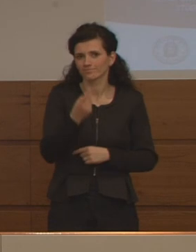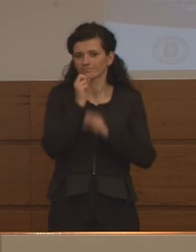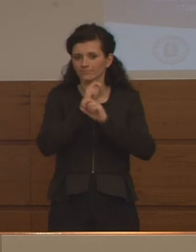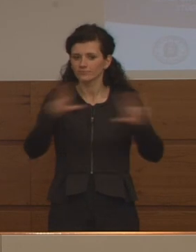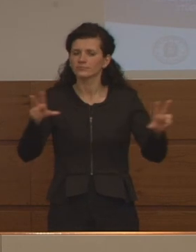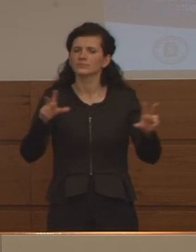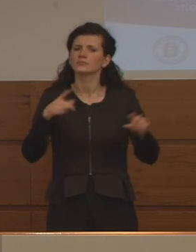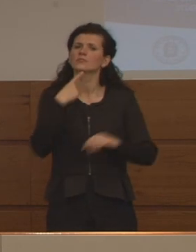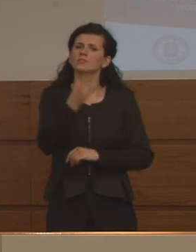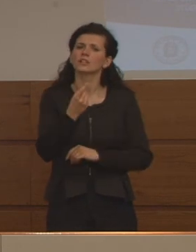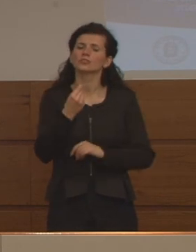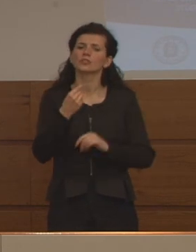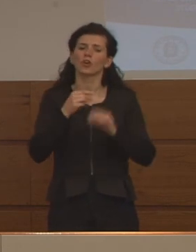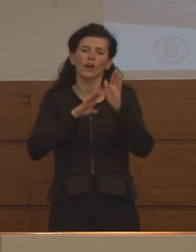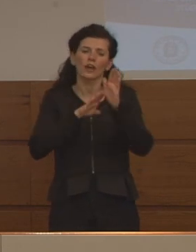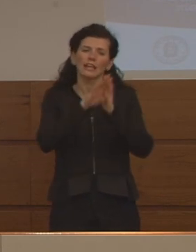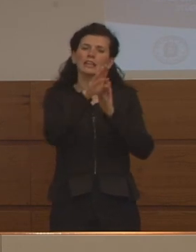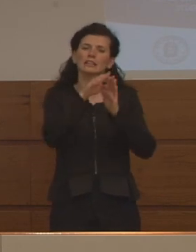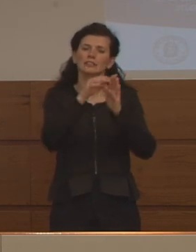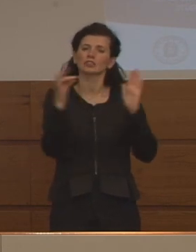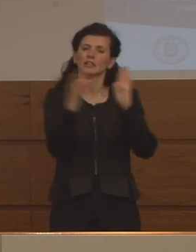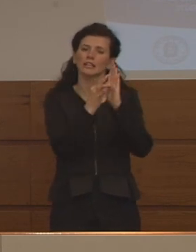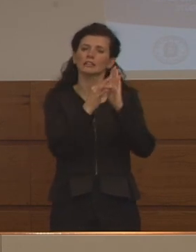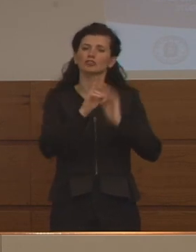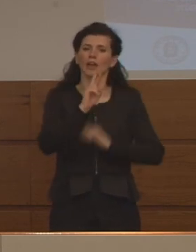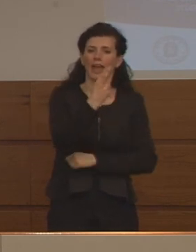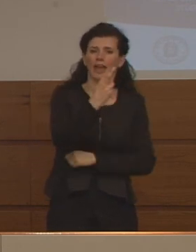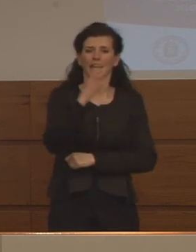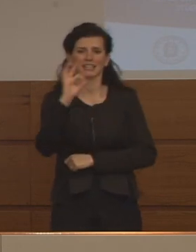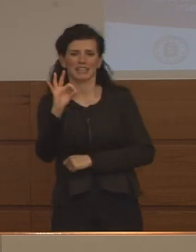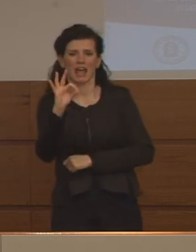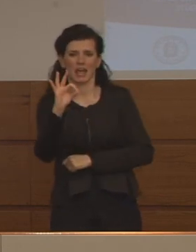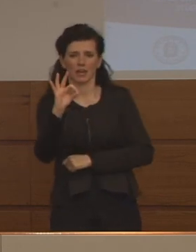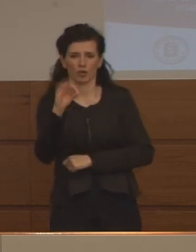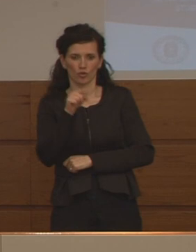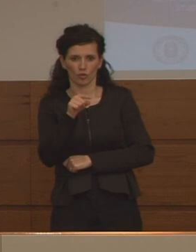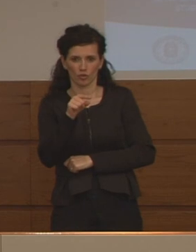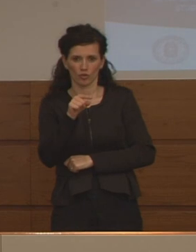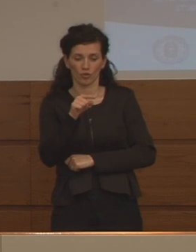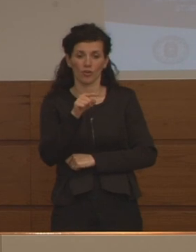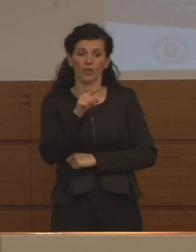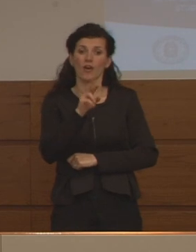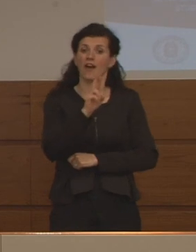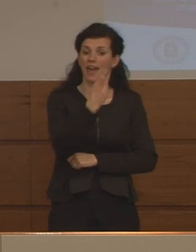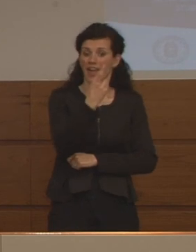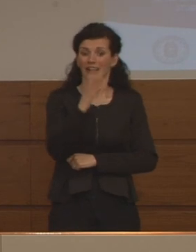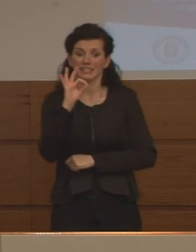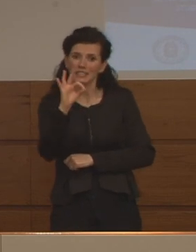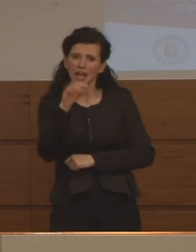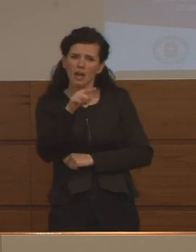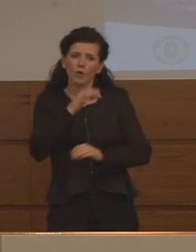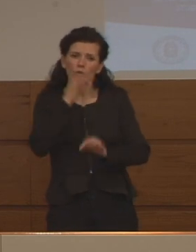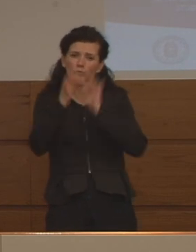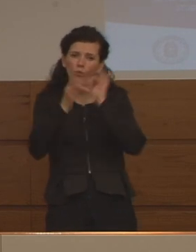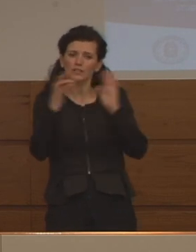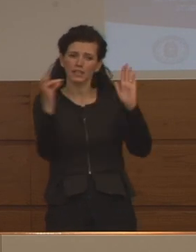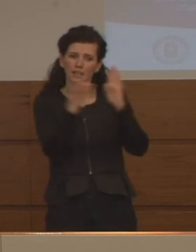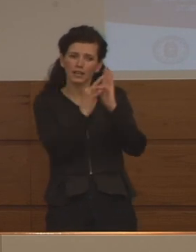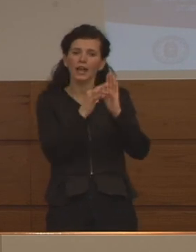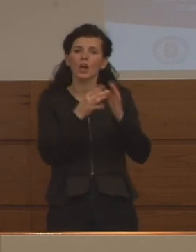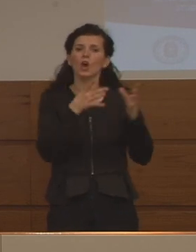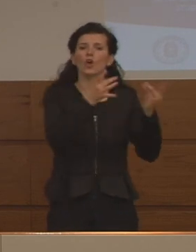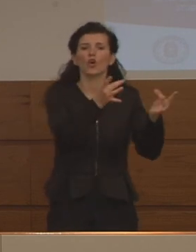cosiddetto indice di r con zero che l'indice di contagiosità che avevamo